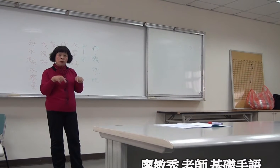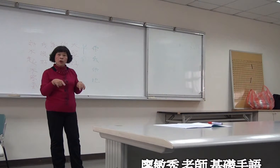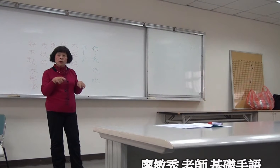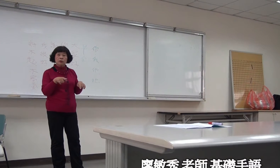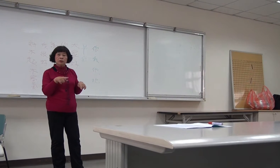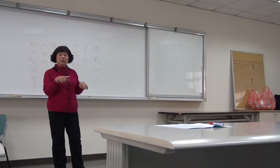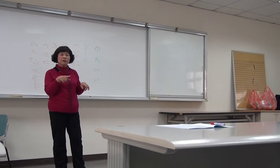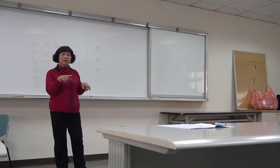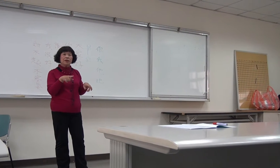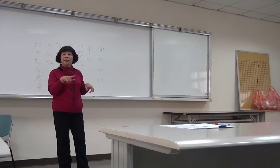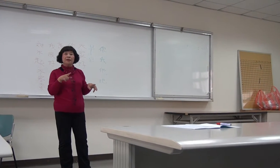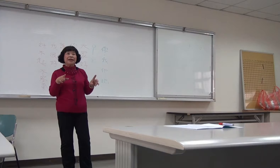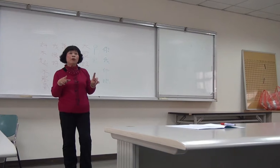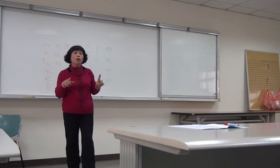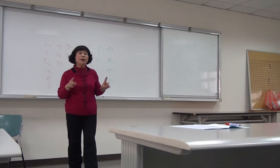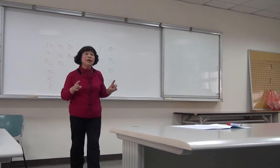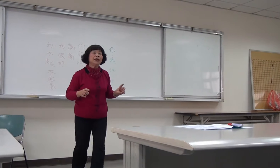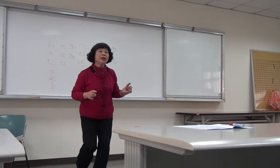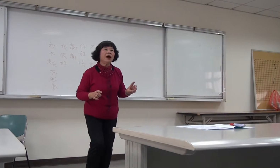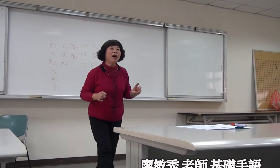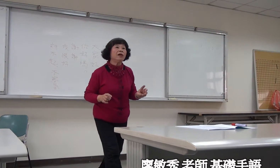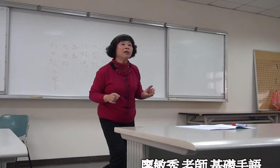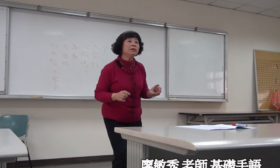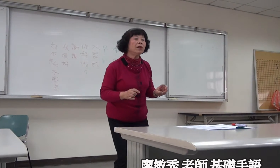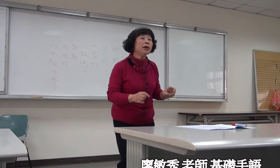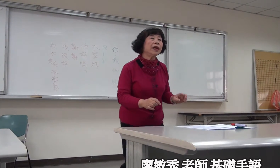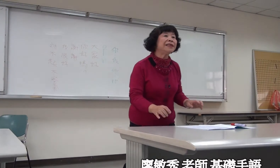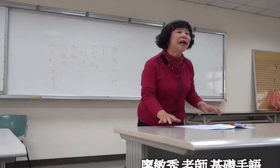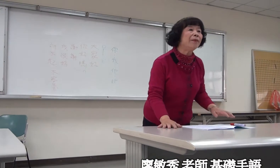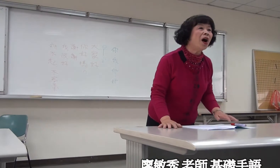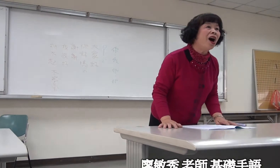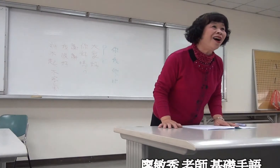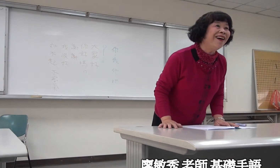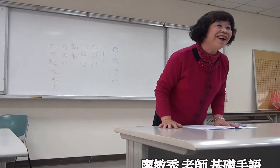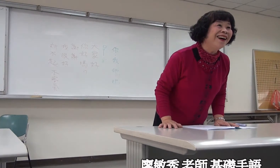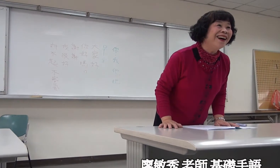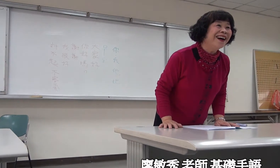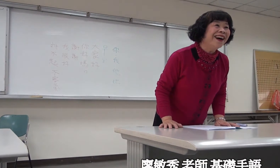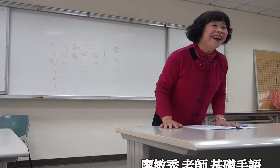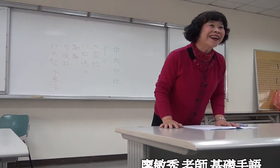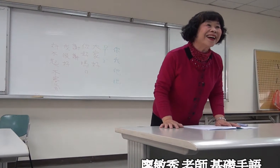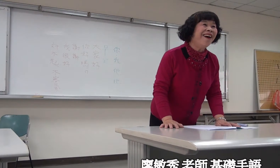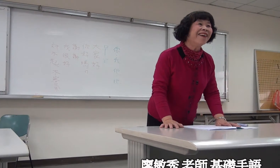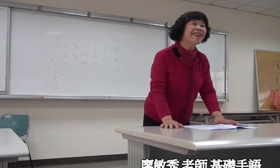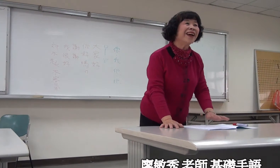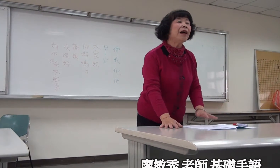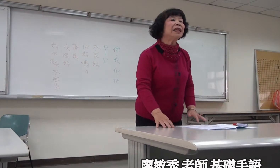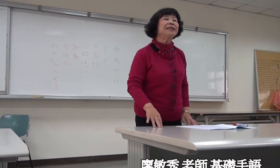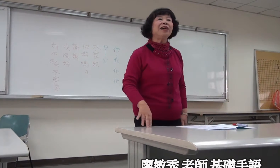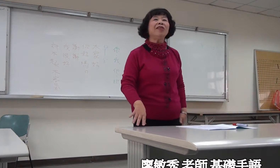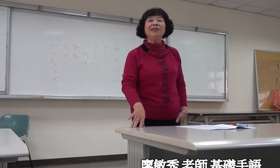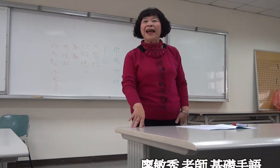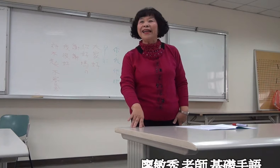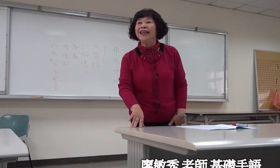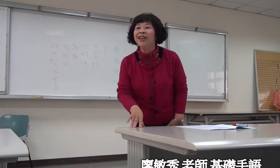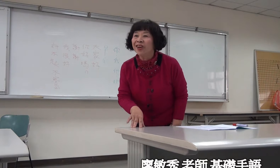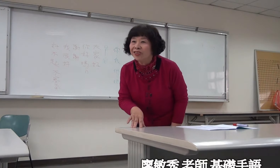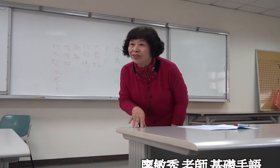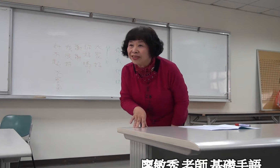用讲国语可以哈，讲国语会使无？ 可以，会使。 大家讲台语，然后都